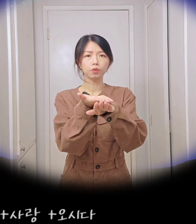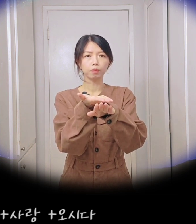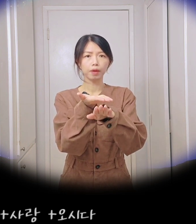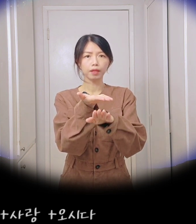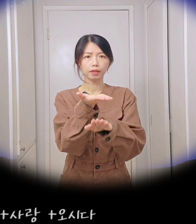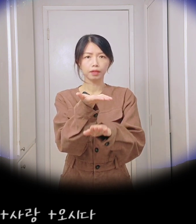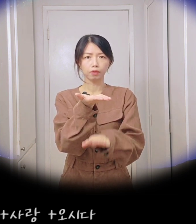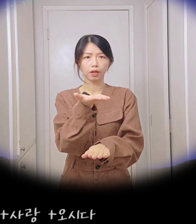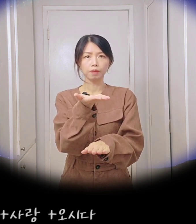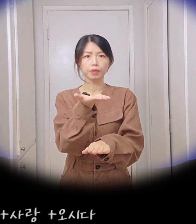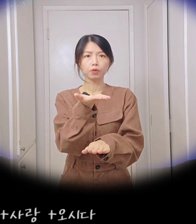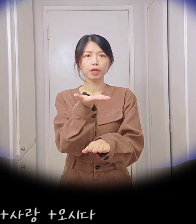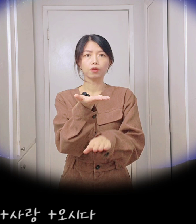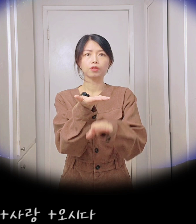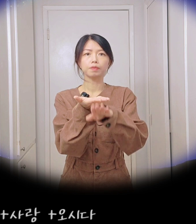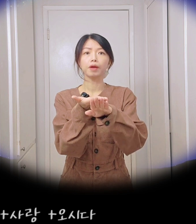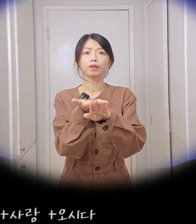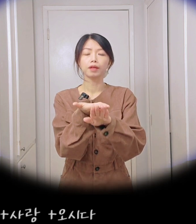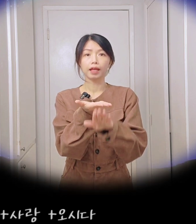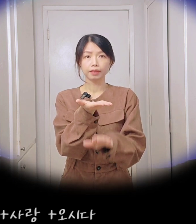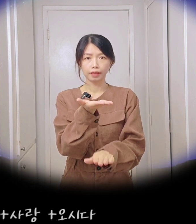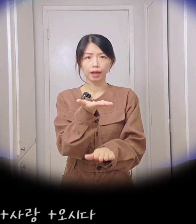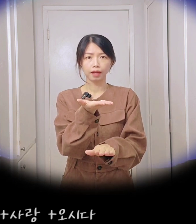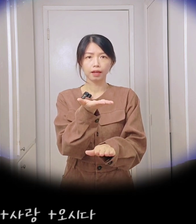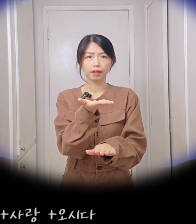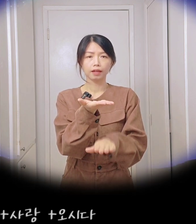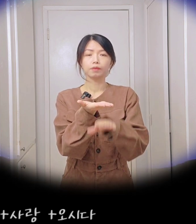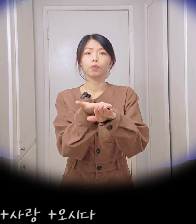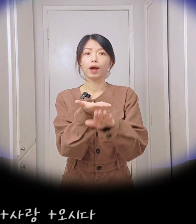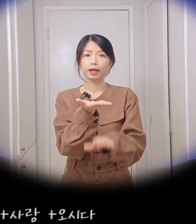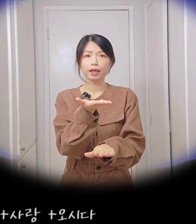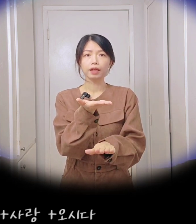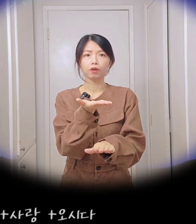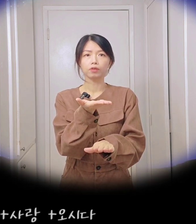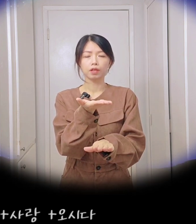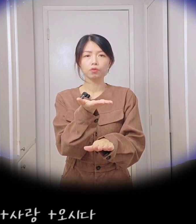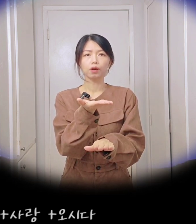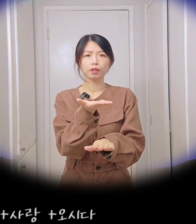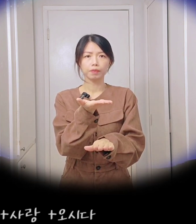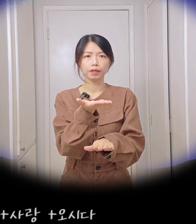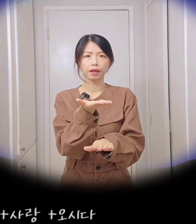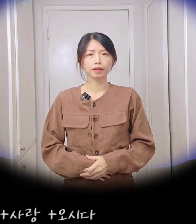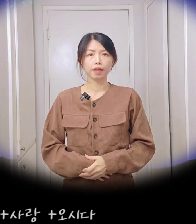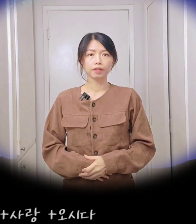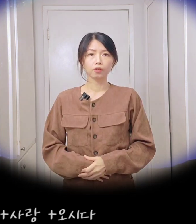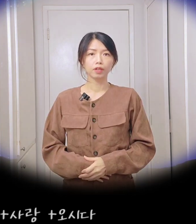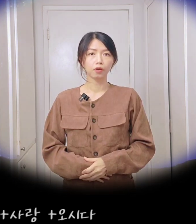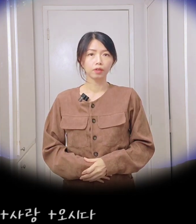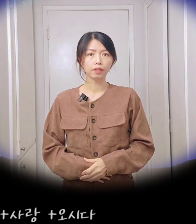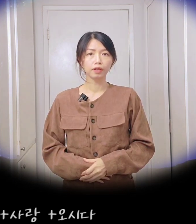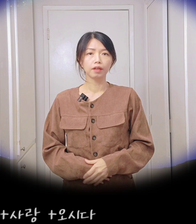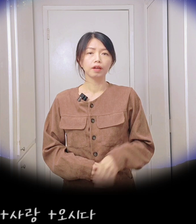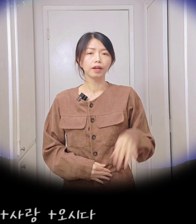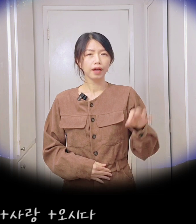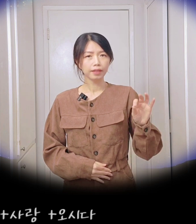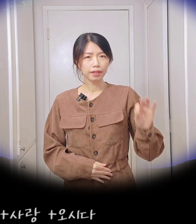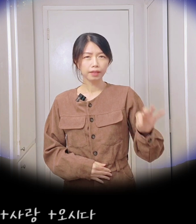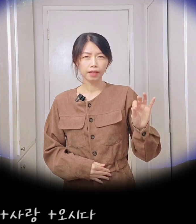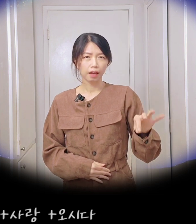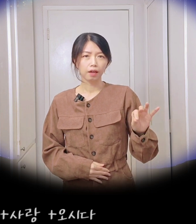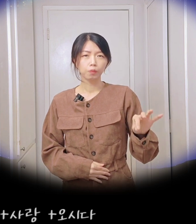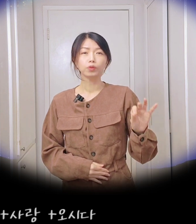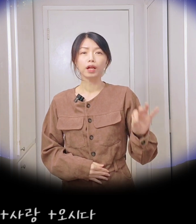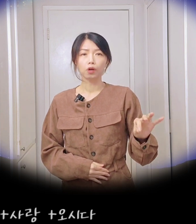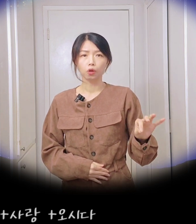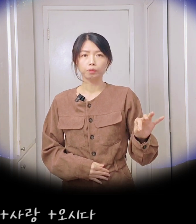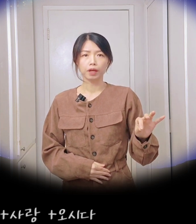있는 손만 이렇게 밑으로 내려주시면 낮다, 뭐 아래 이런 뜻의 수어가 됩니다. 네, 그런데 저는